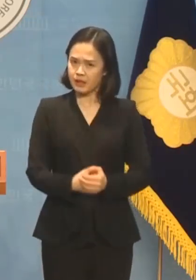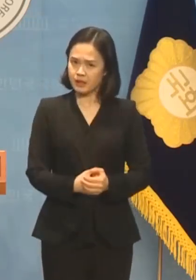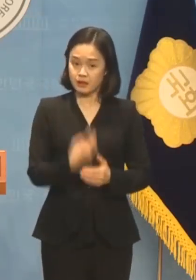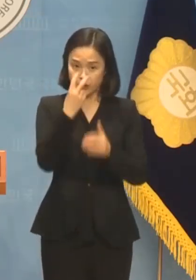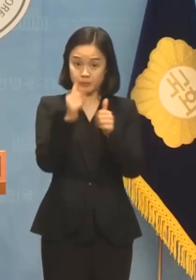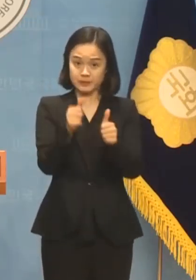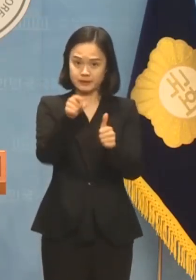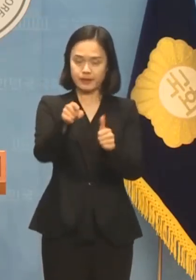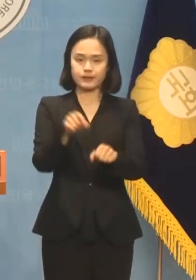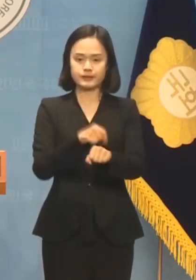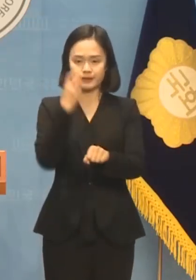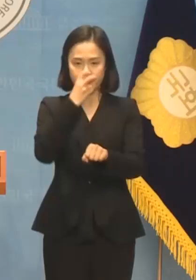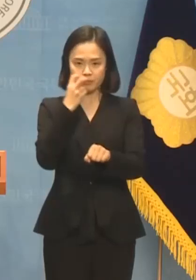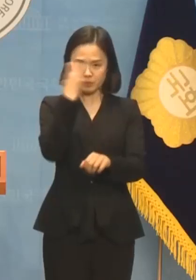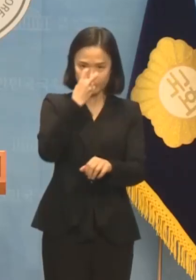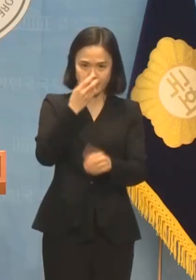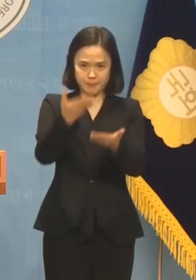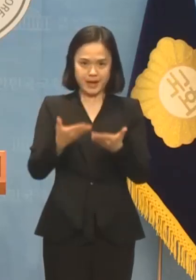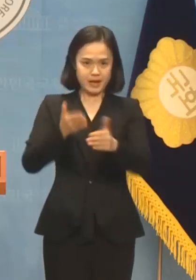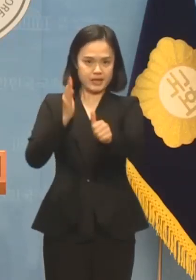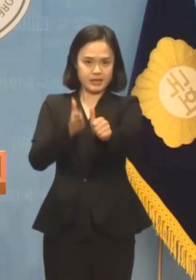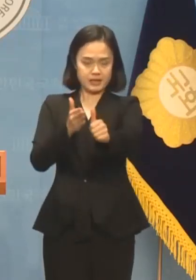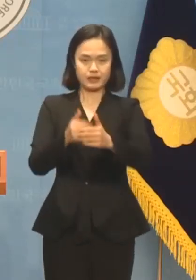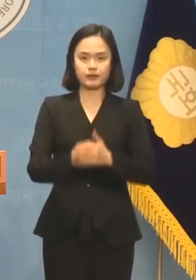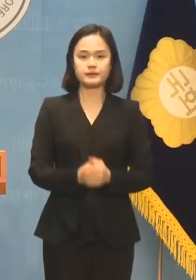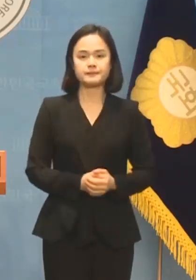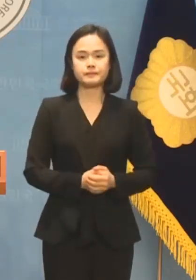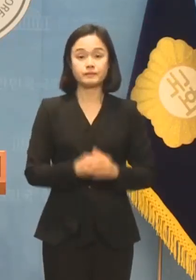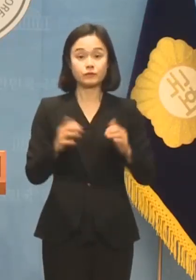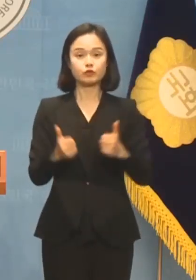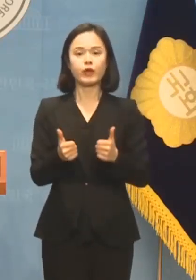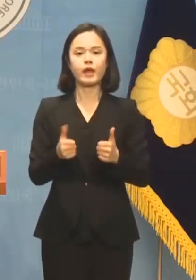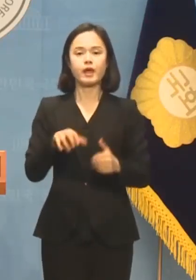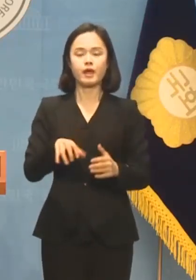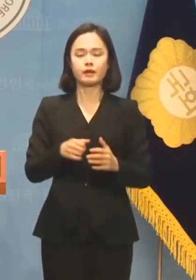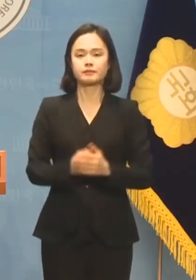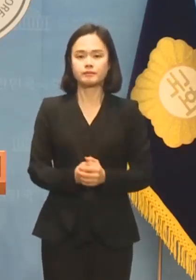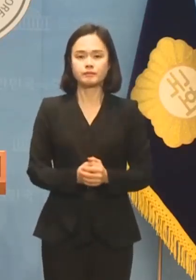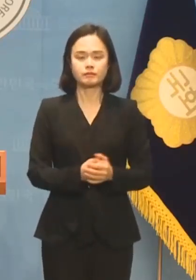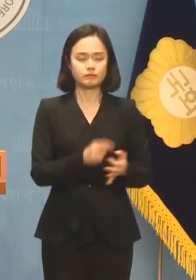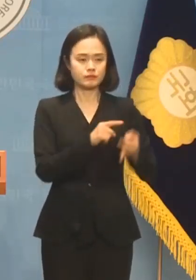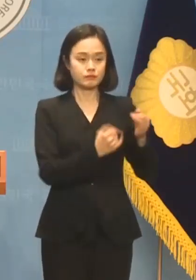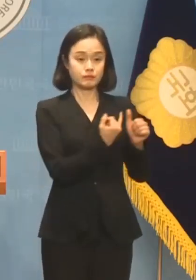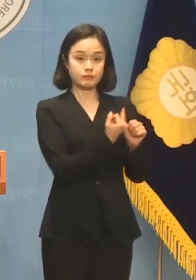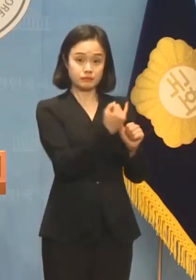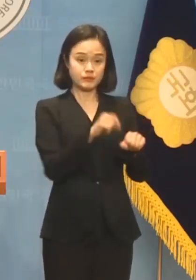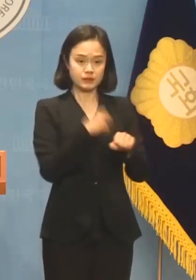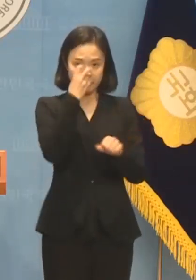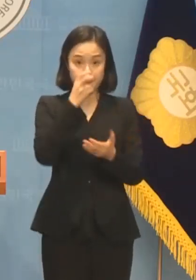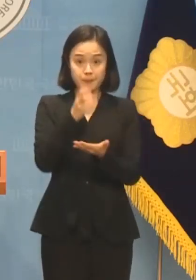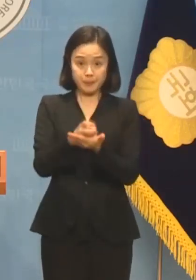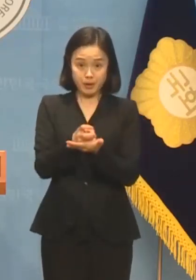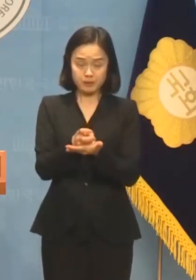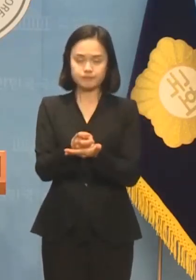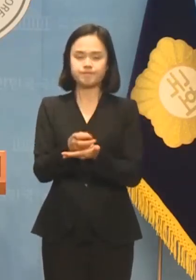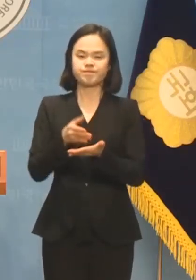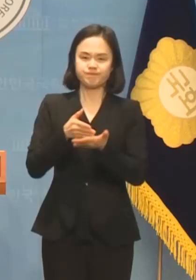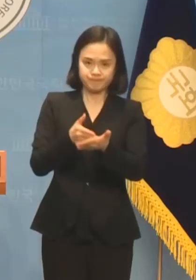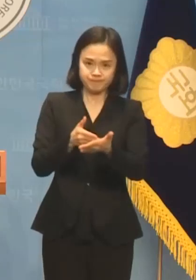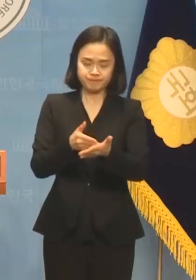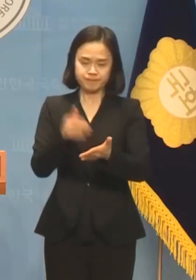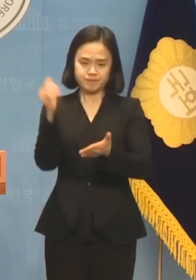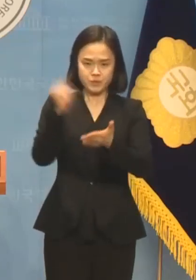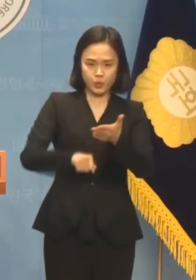수사받아야 합니다. 국회는 김건희 특검을 즉각 재발의해 통과시켜야 합니다. 진상규명을